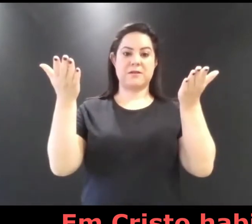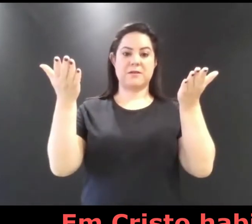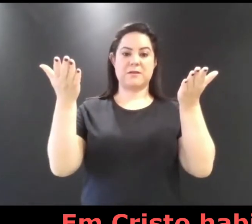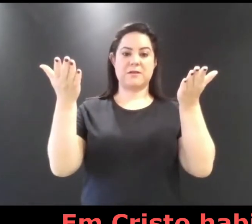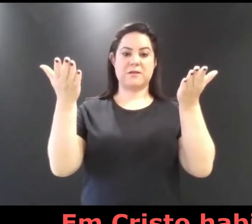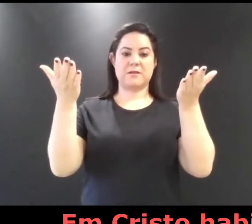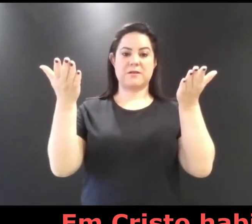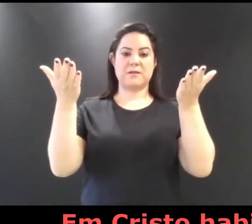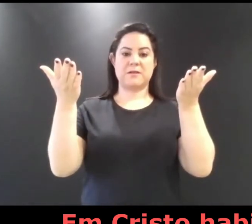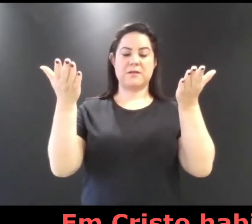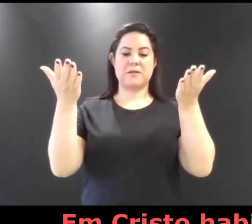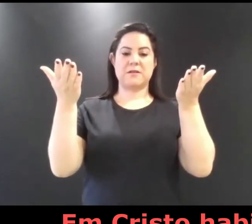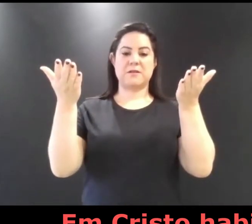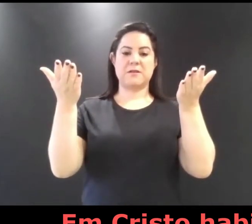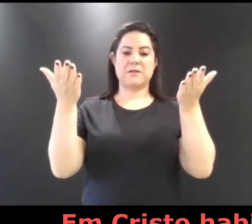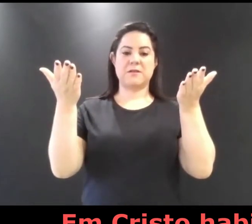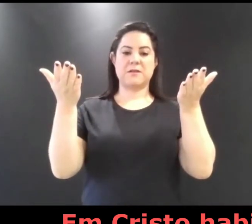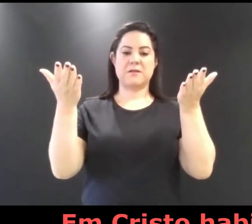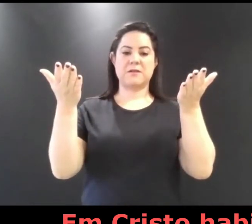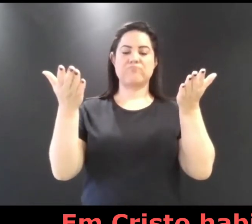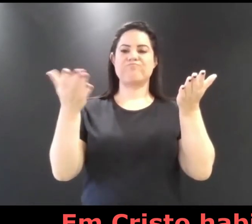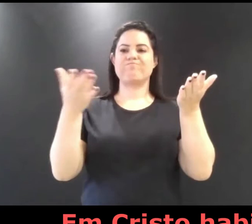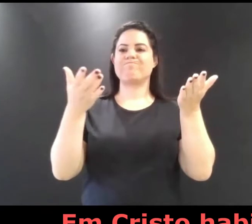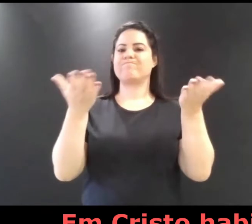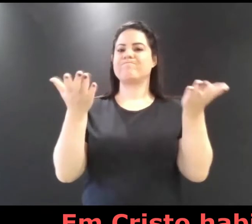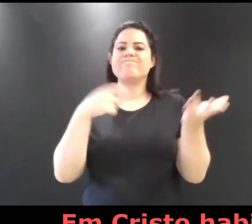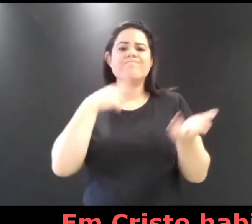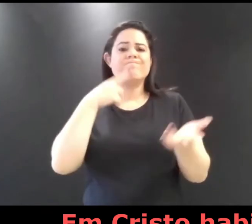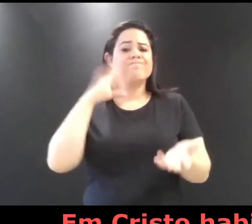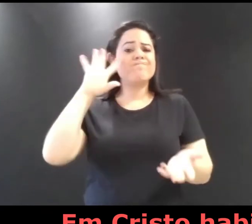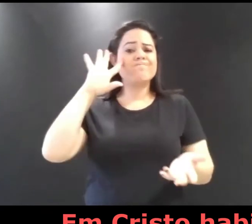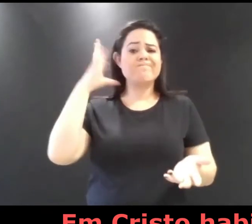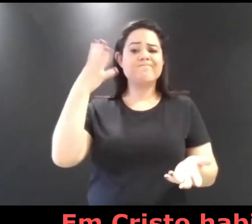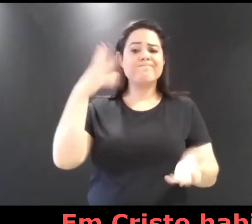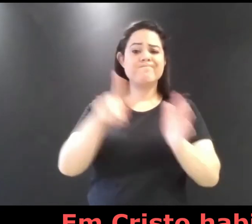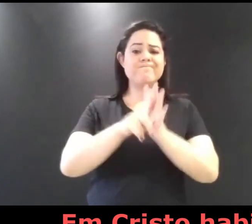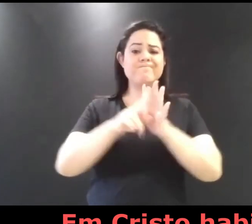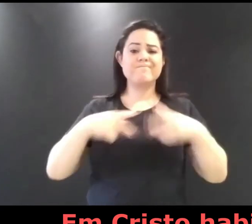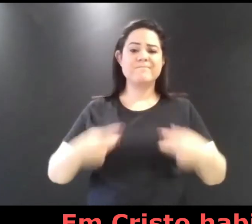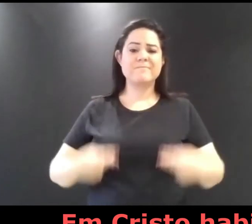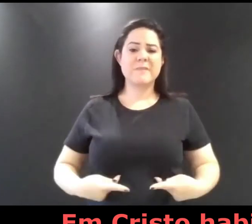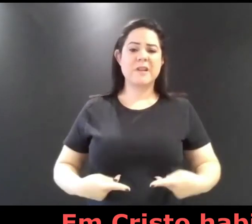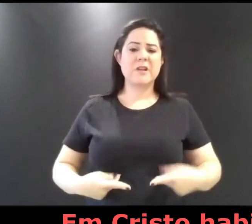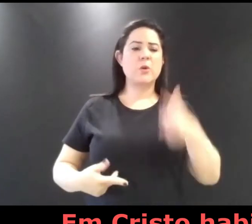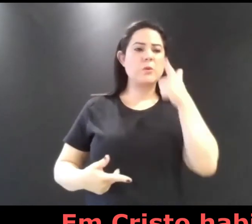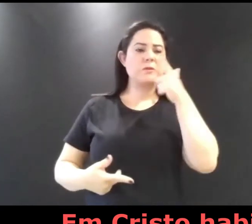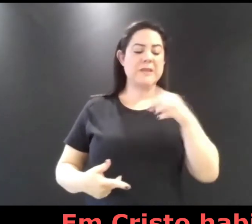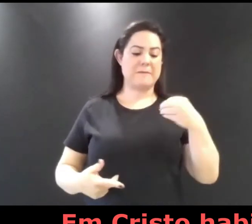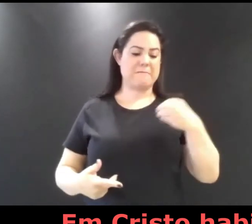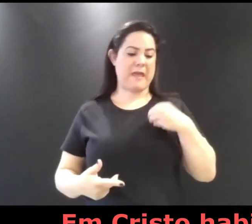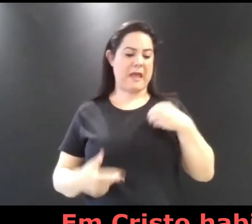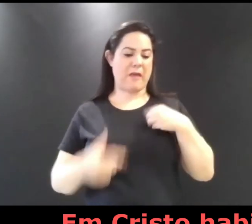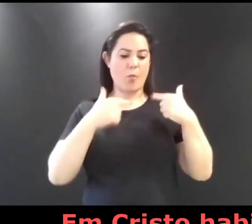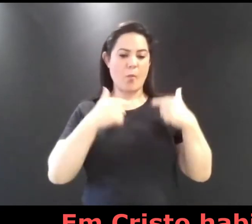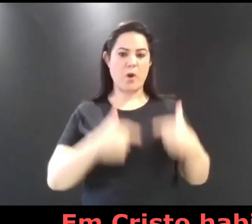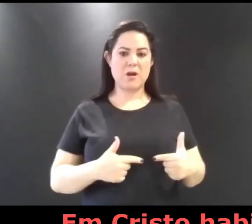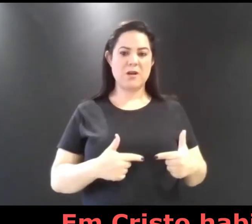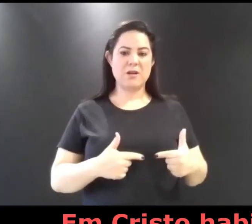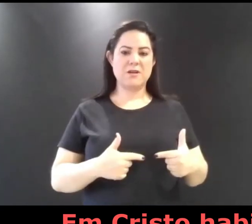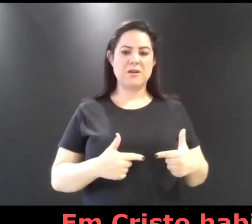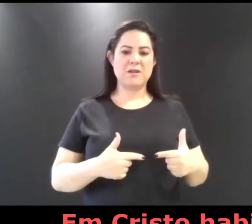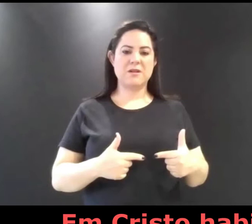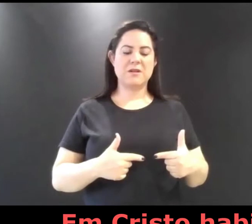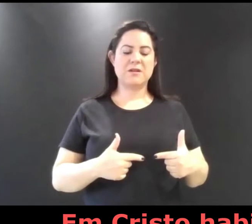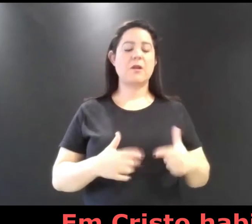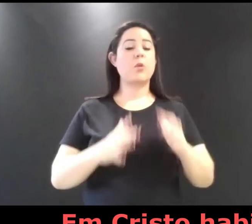tendo como resolver o problema através dos próprios homens, o homem, Jesus, na